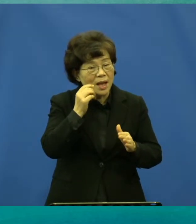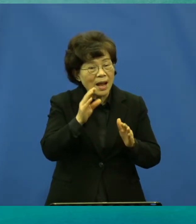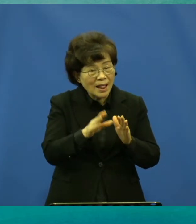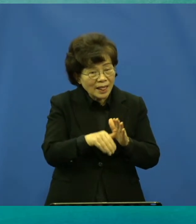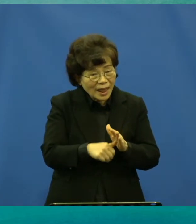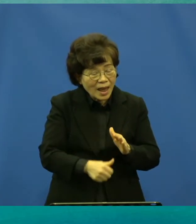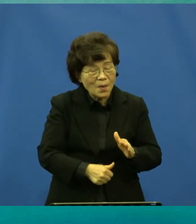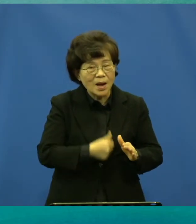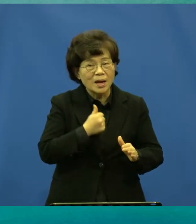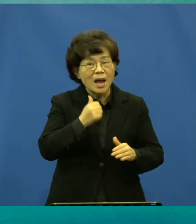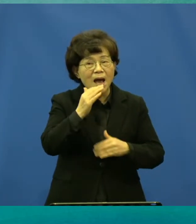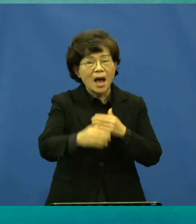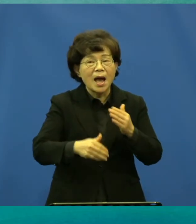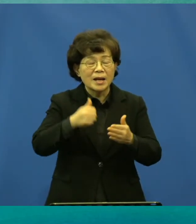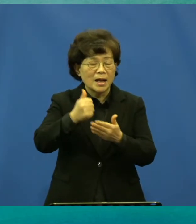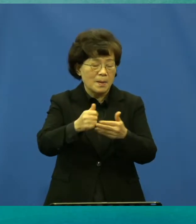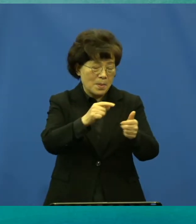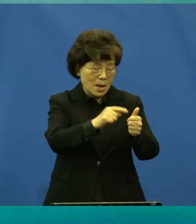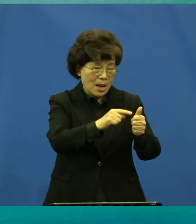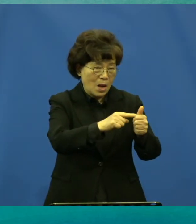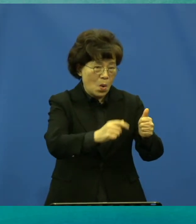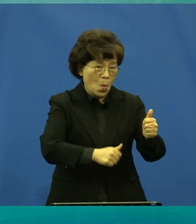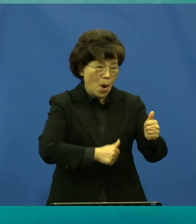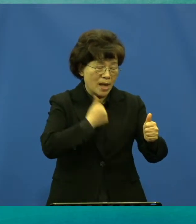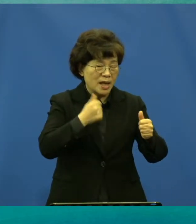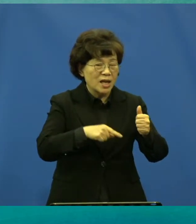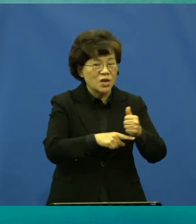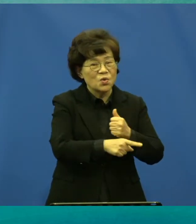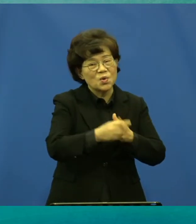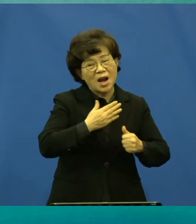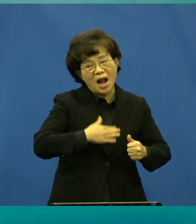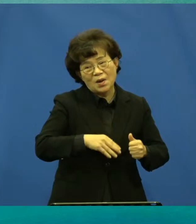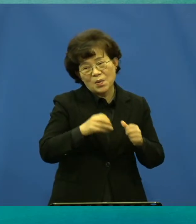하나님이 왜 요나가 화를 내고 있는지 잘 알고 있습니다.